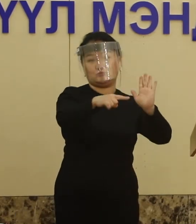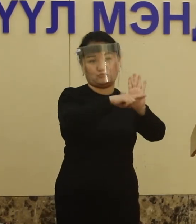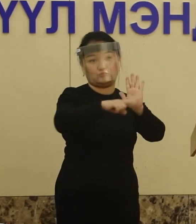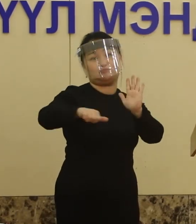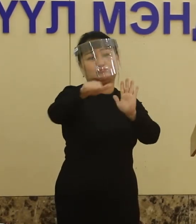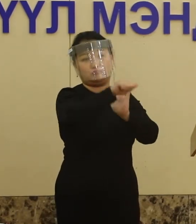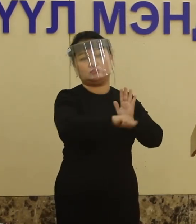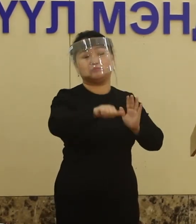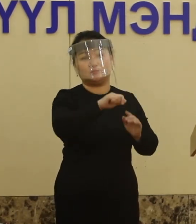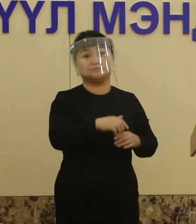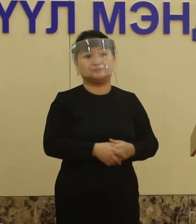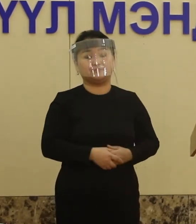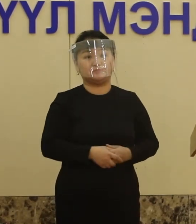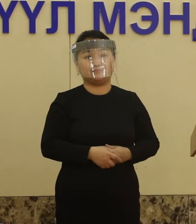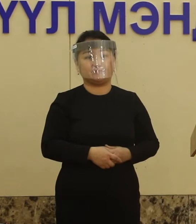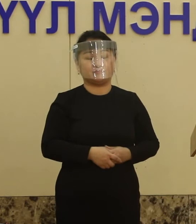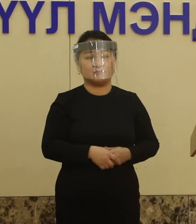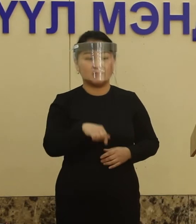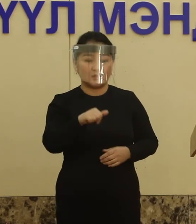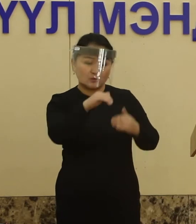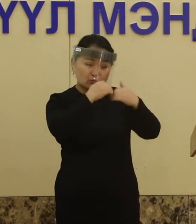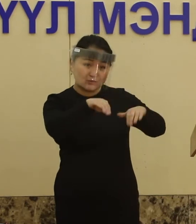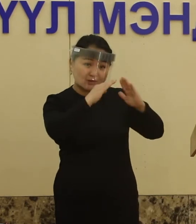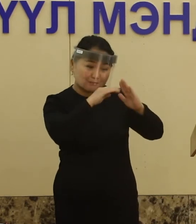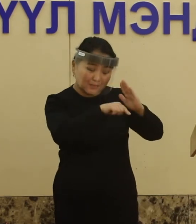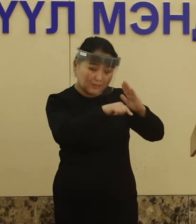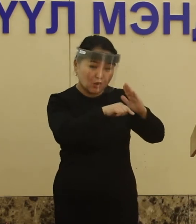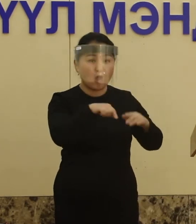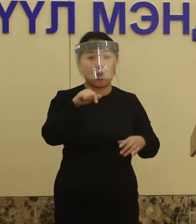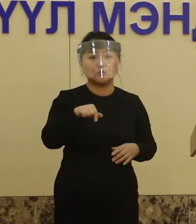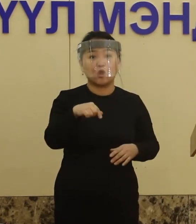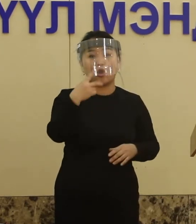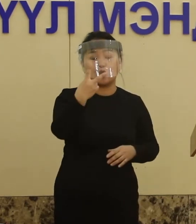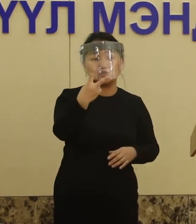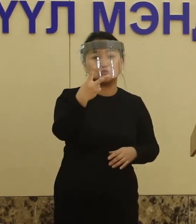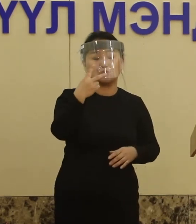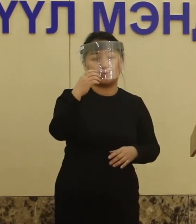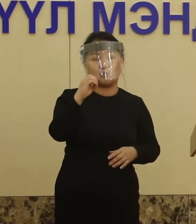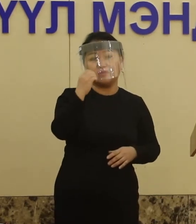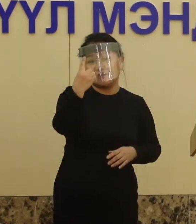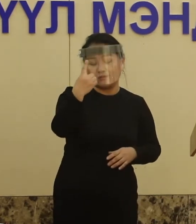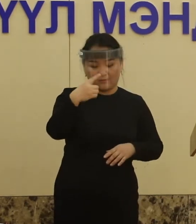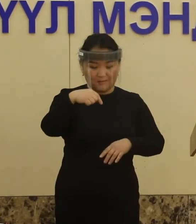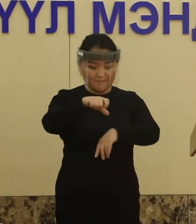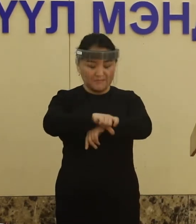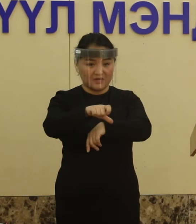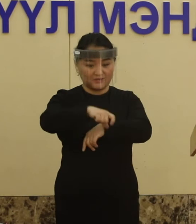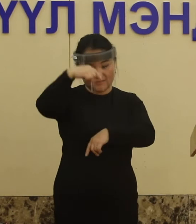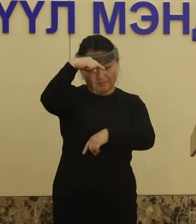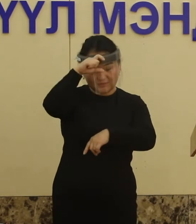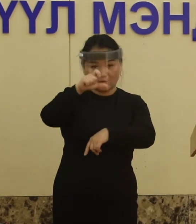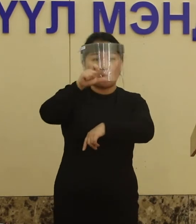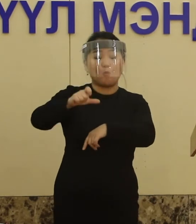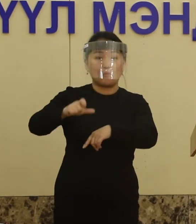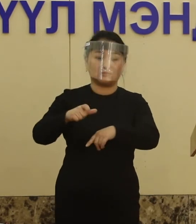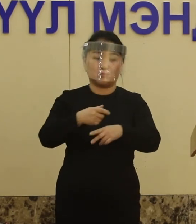гарсан байгаа. За тусгаарлах байруудад яг өнөөдрийн байдлаар 201 эмч эмнэлгийн мэрэгжилтнүүд энэ